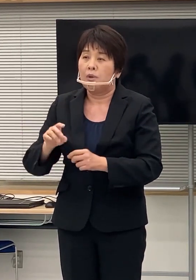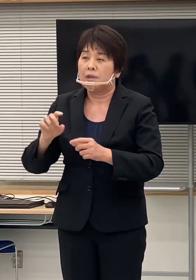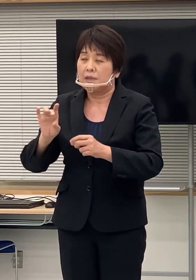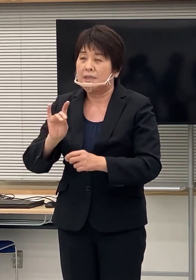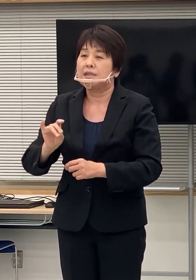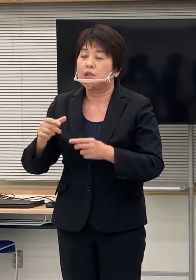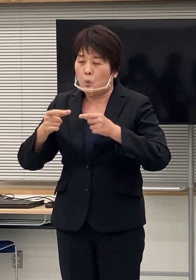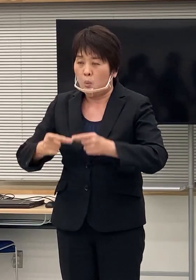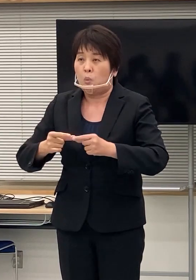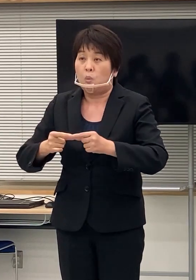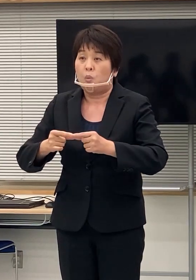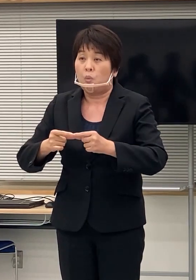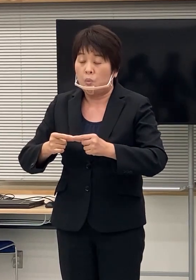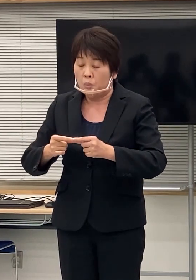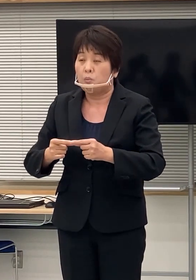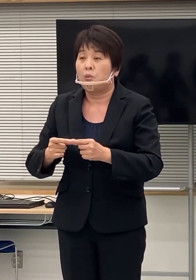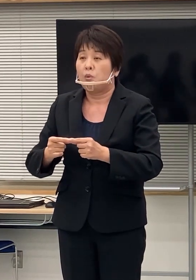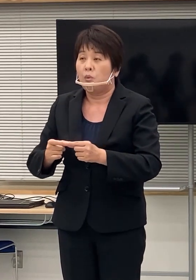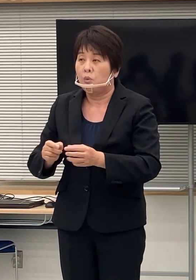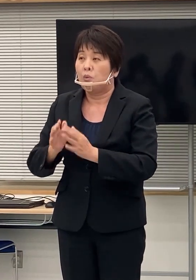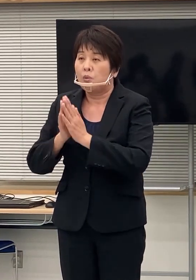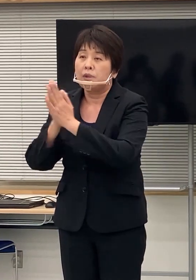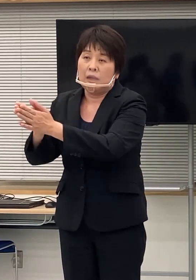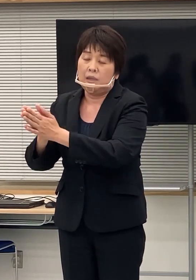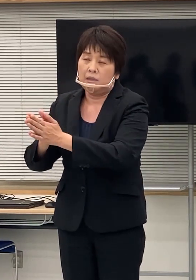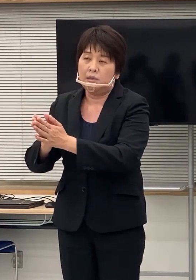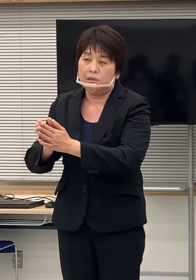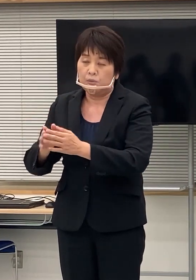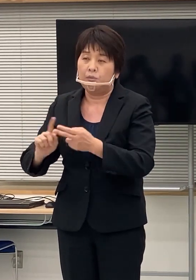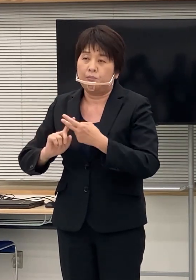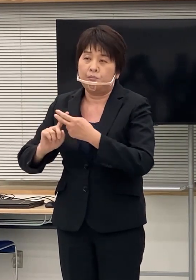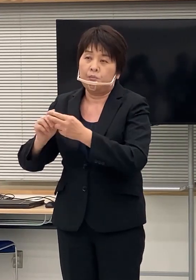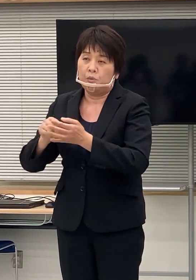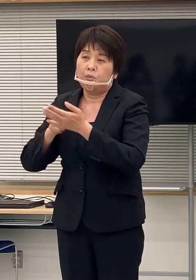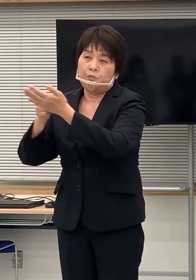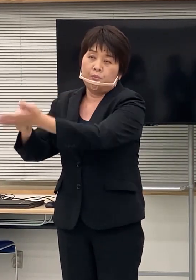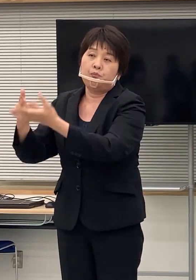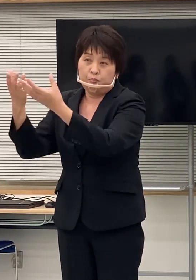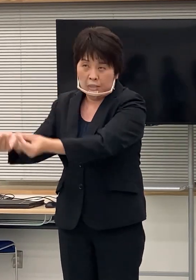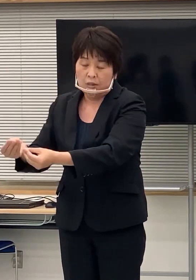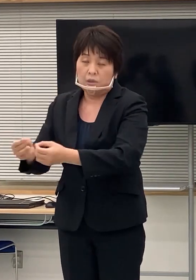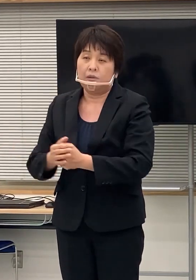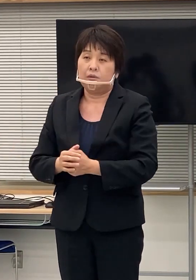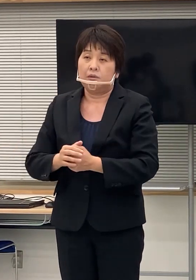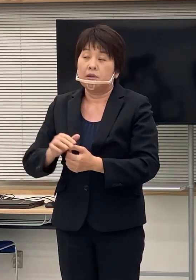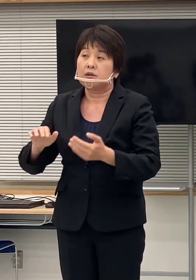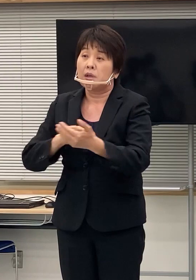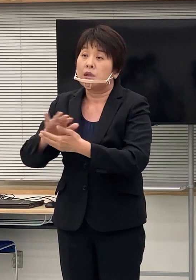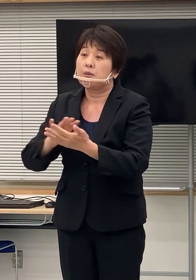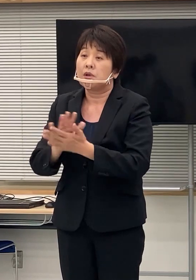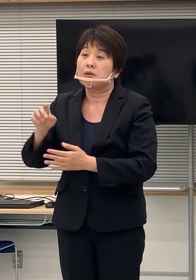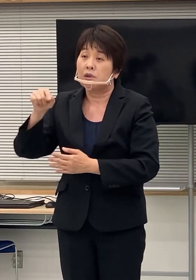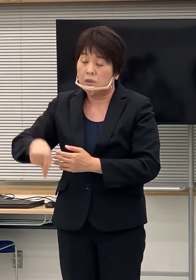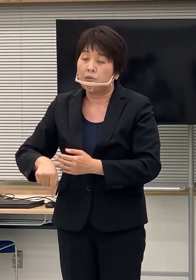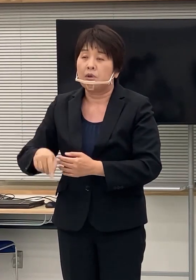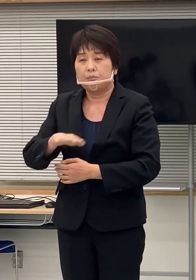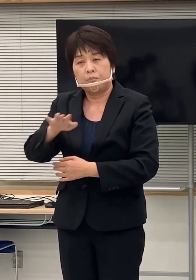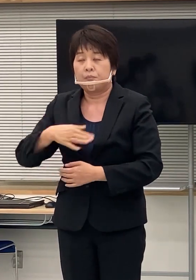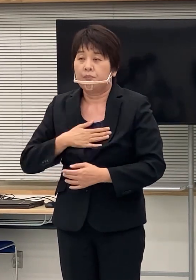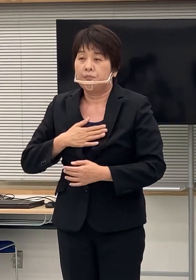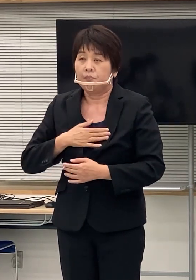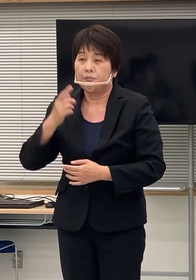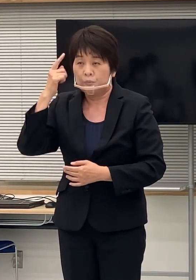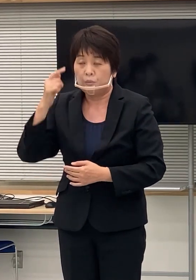給についてお願いを届けさせていただきました。埼玉県ではご存知の通